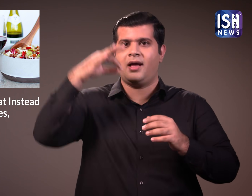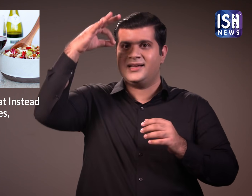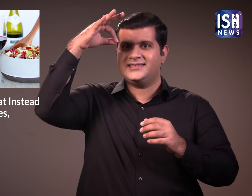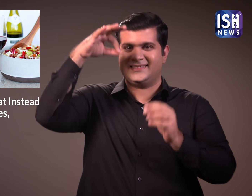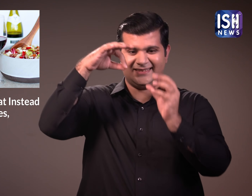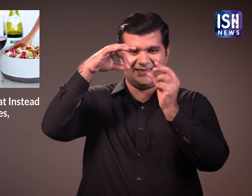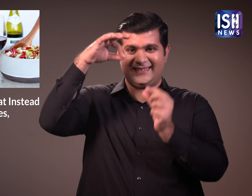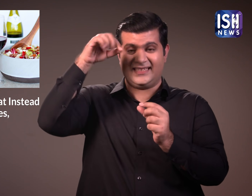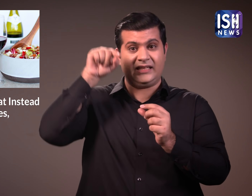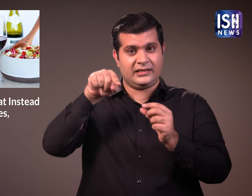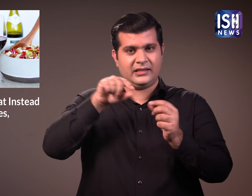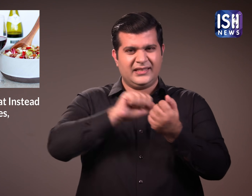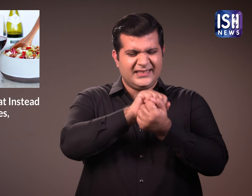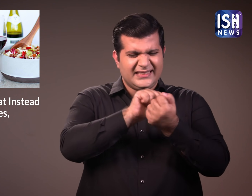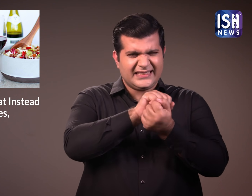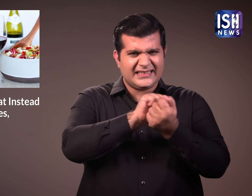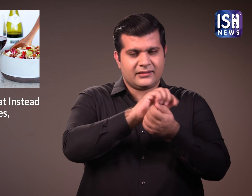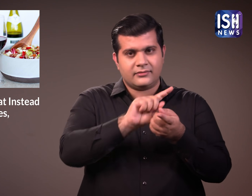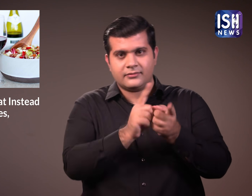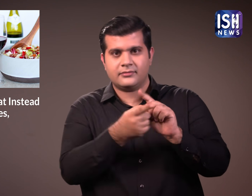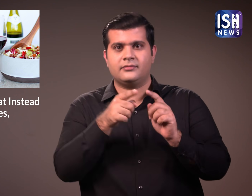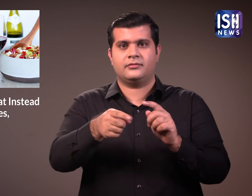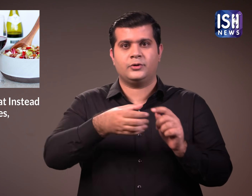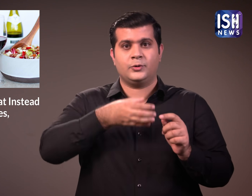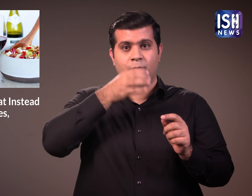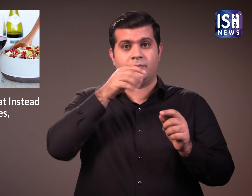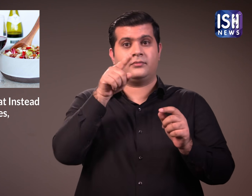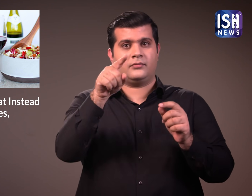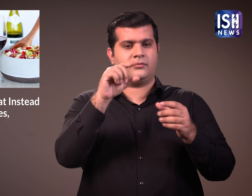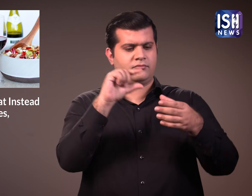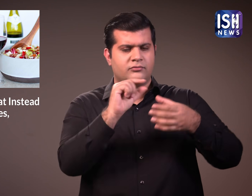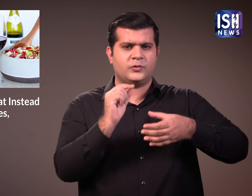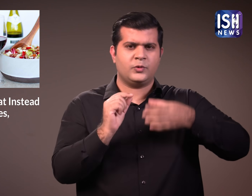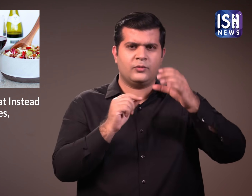है।